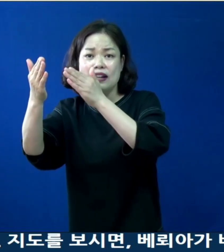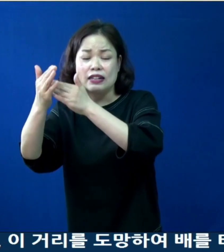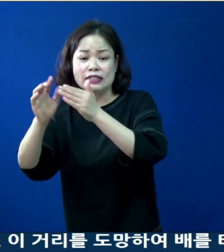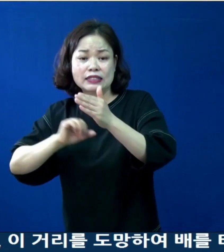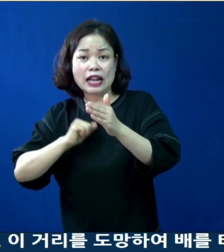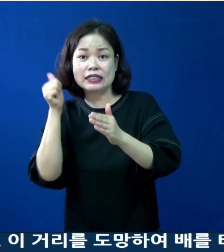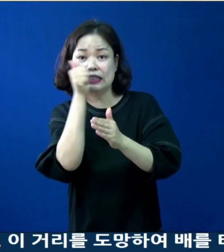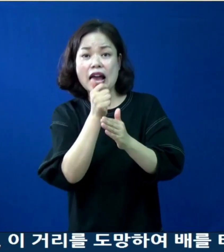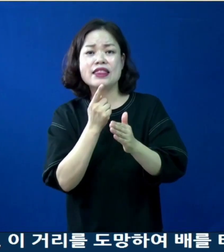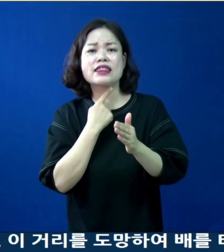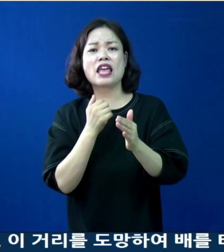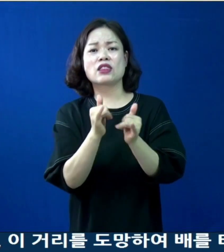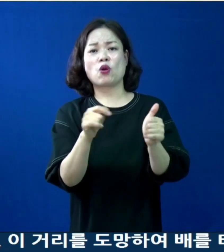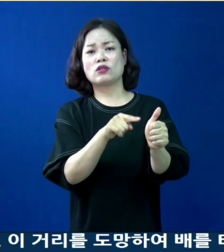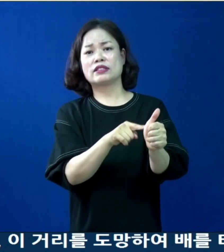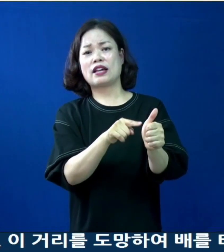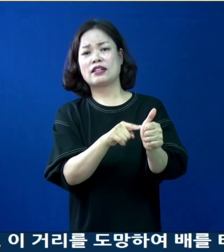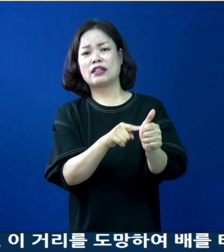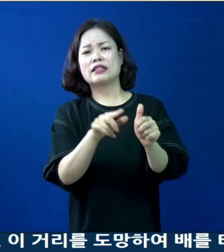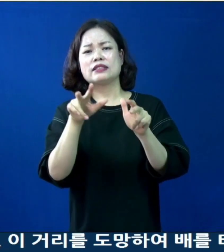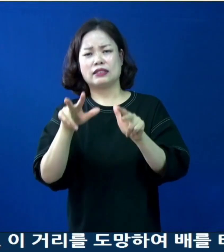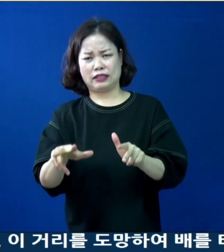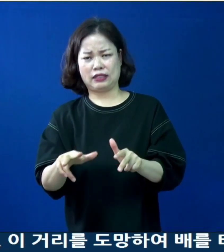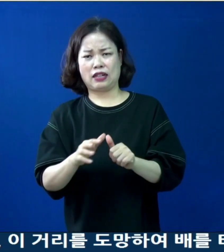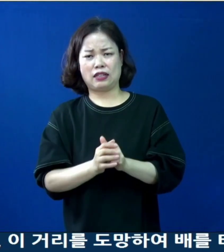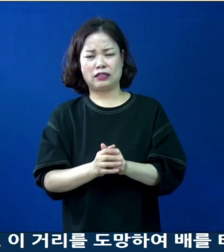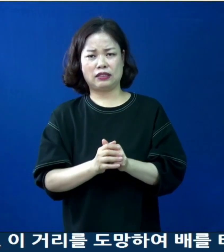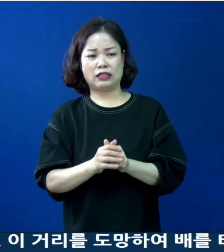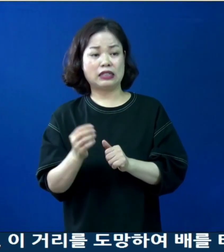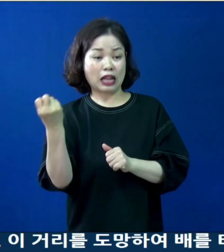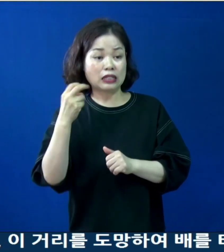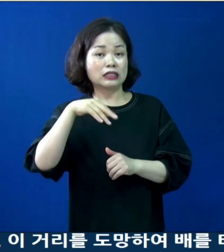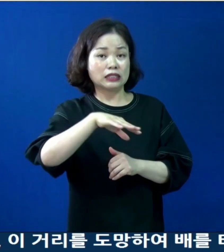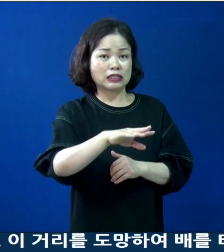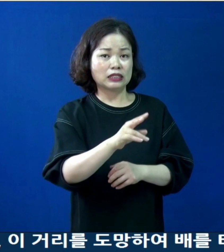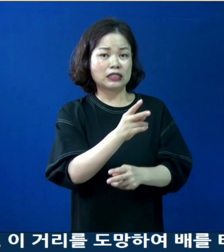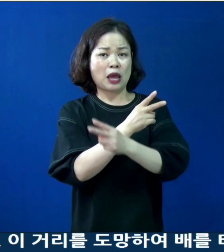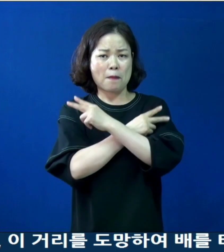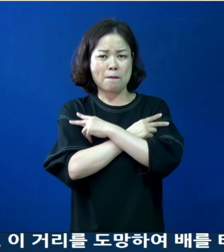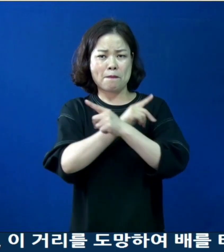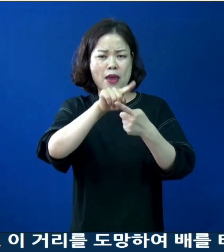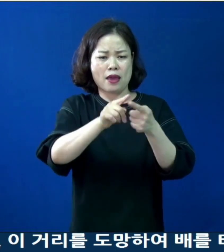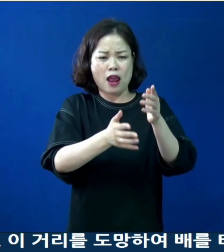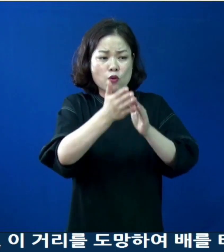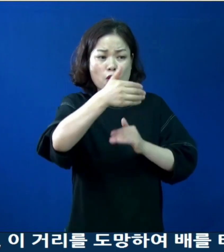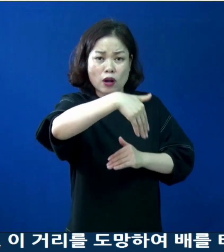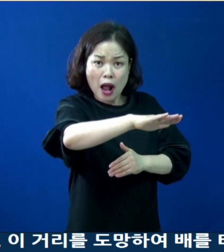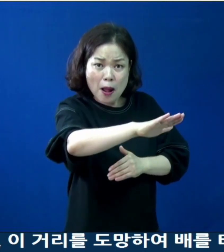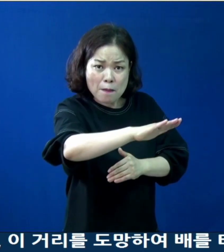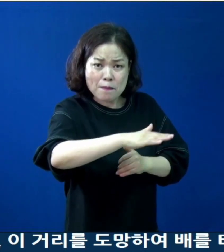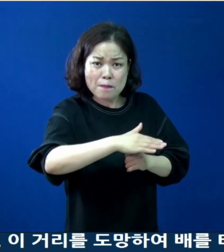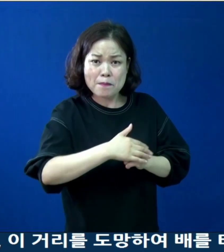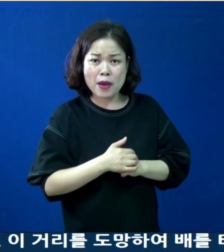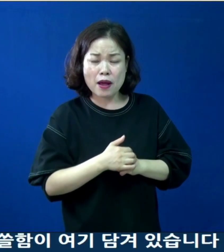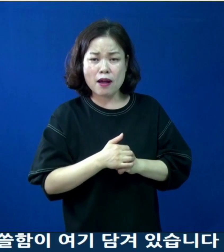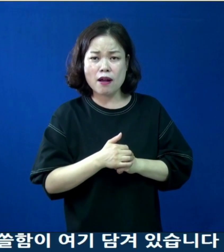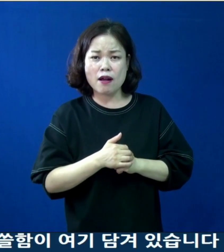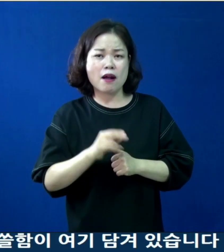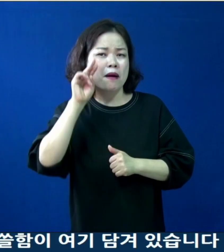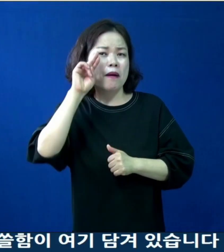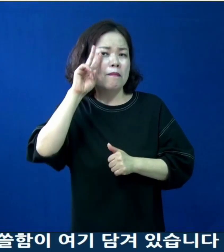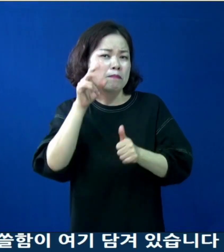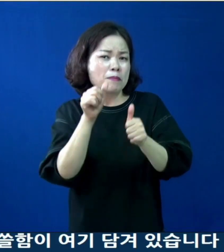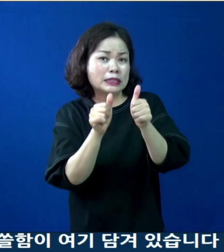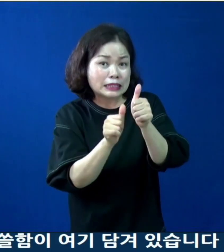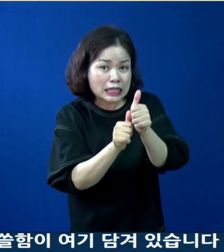안내해 왔던 그 안내자에게 이제 베레아로 돌아가면 실라와 디모데가 좀 속히 아덴으로